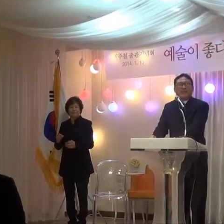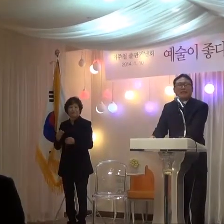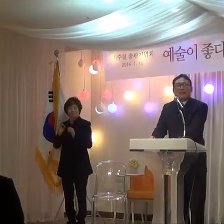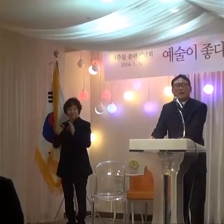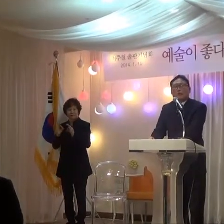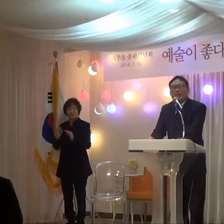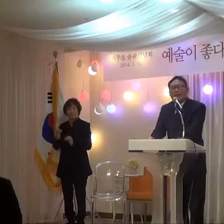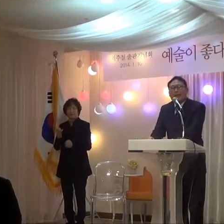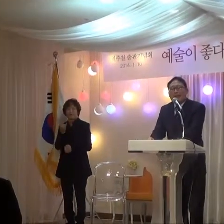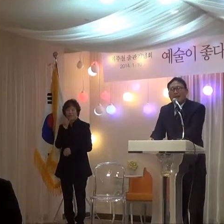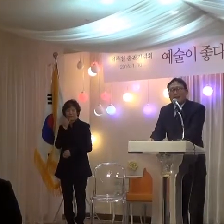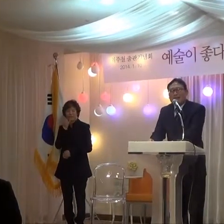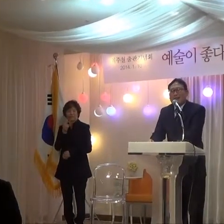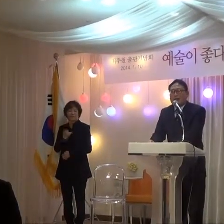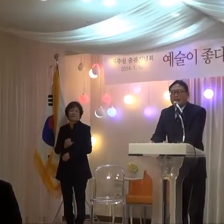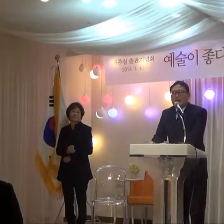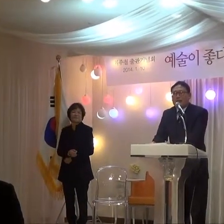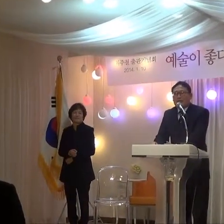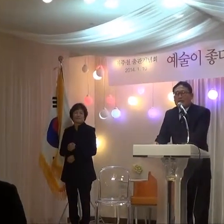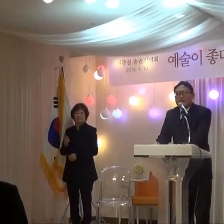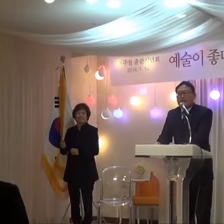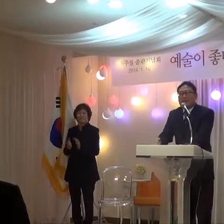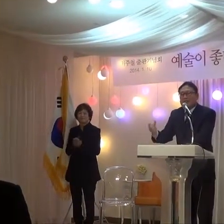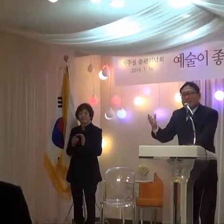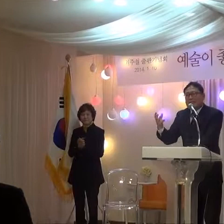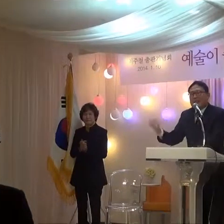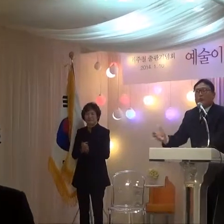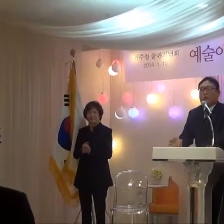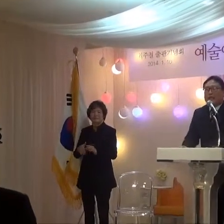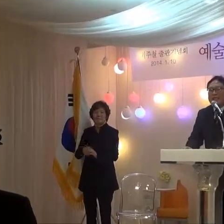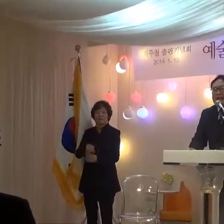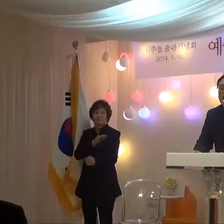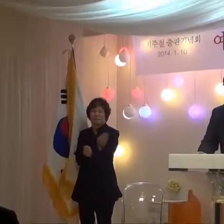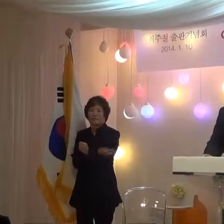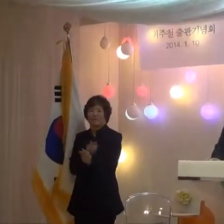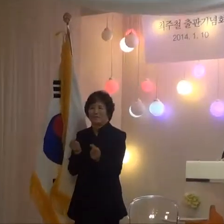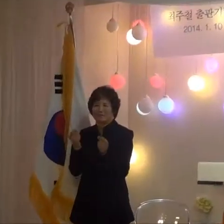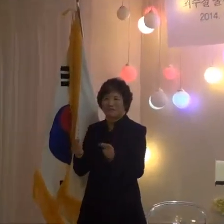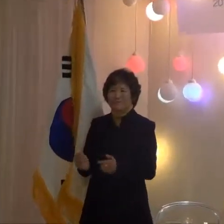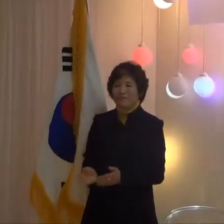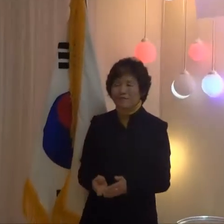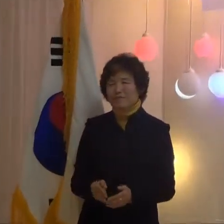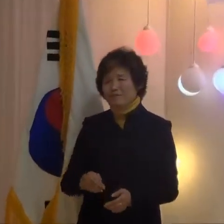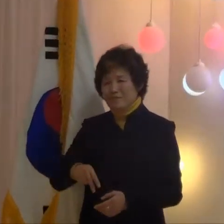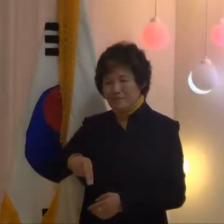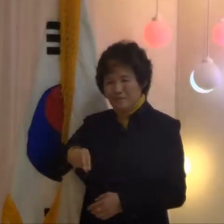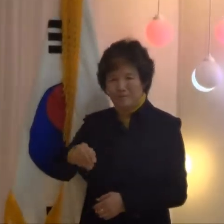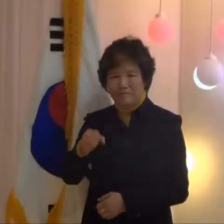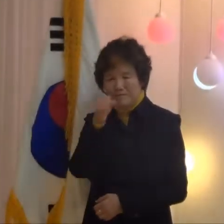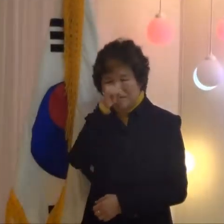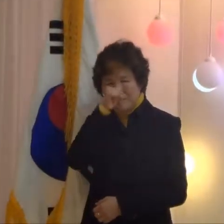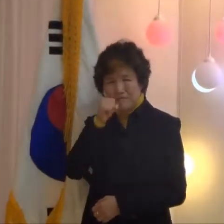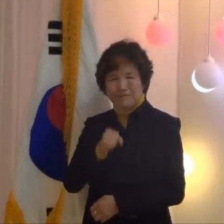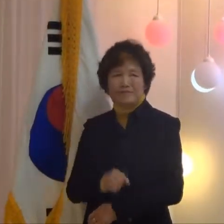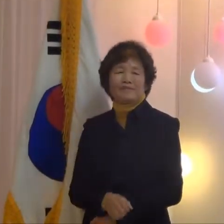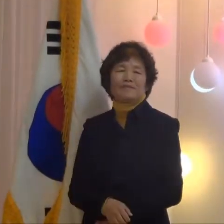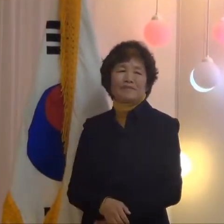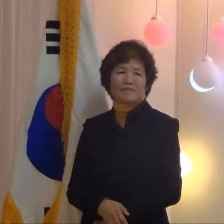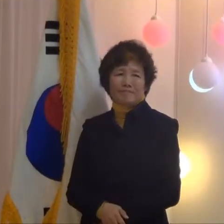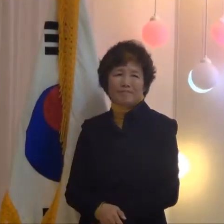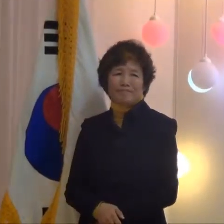참 괜찮아 후배다. 저런 친구가 문화에 대해서 같이 걸어갔으면 좋겠다. 그런 판단에서 저를 이렇게 칭찬해 주는 것